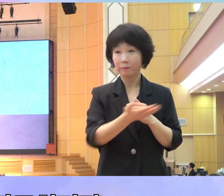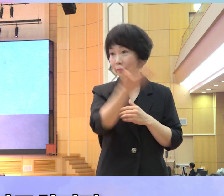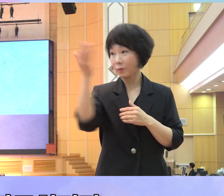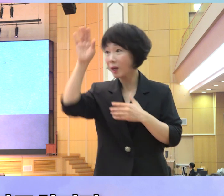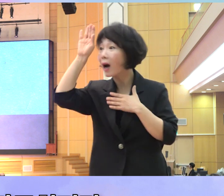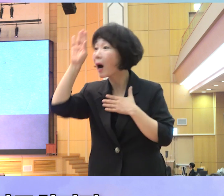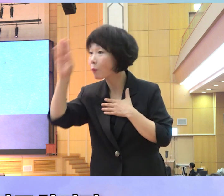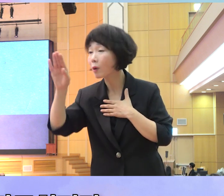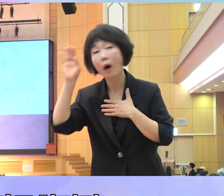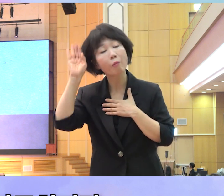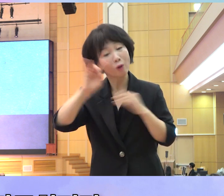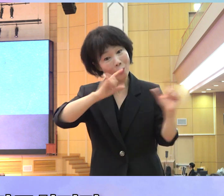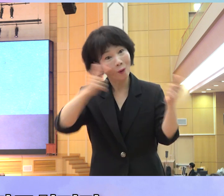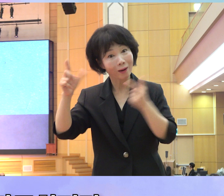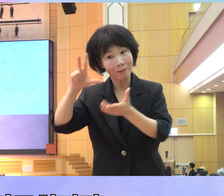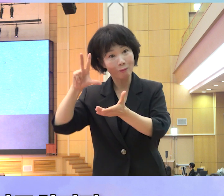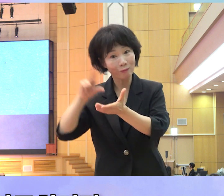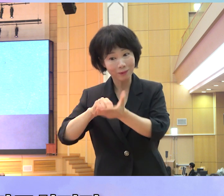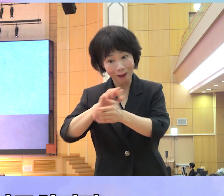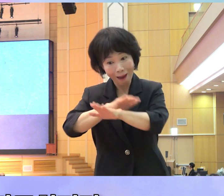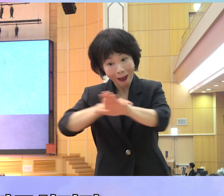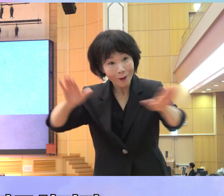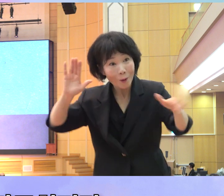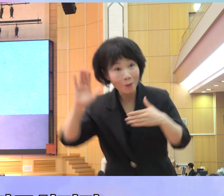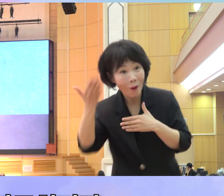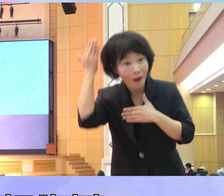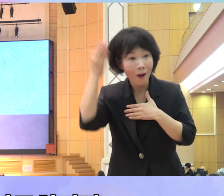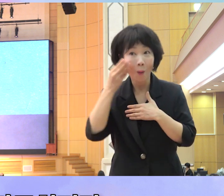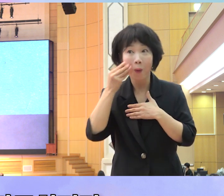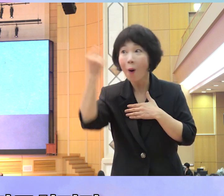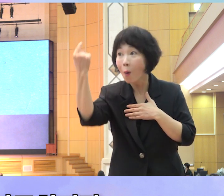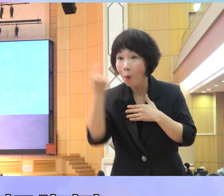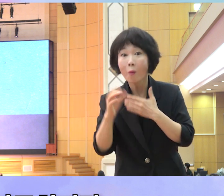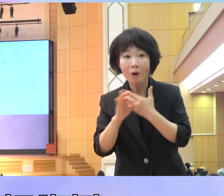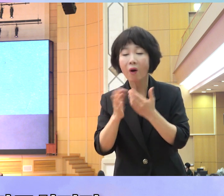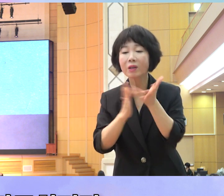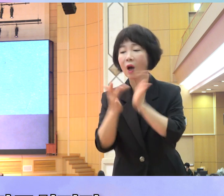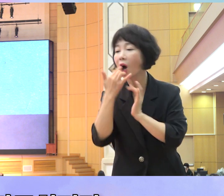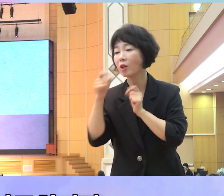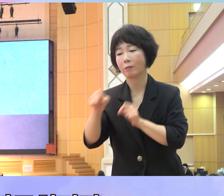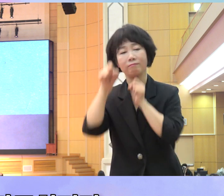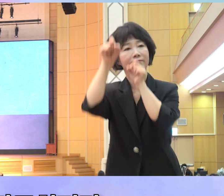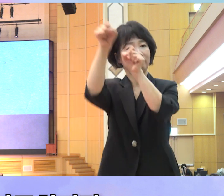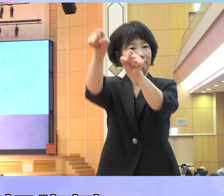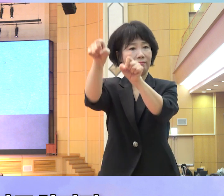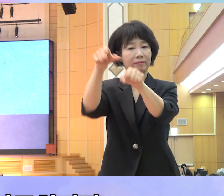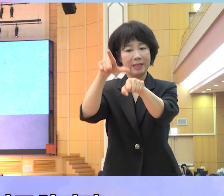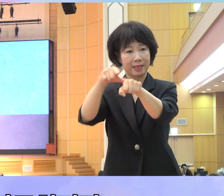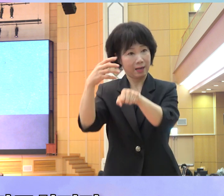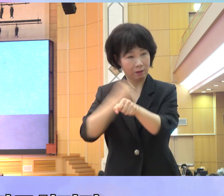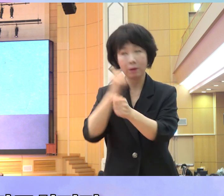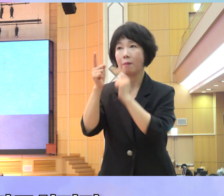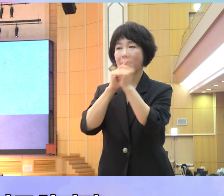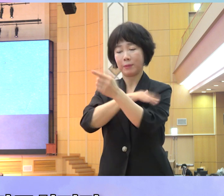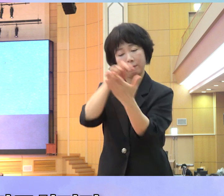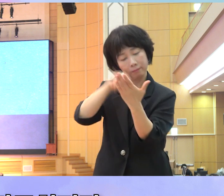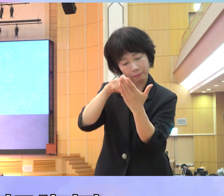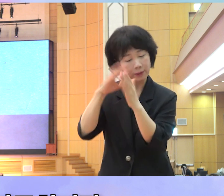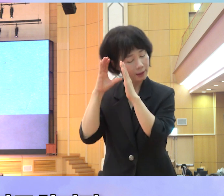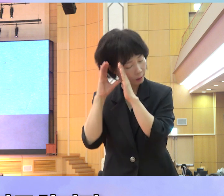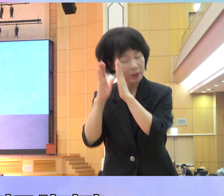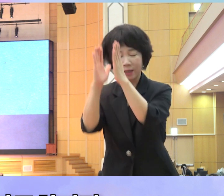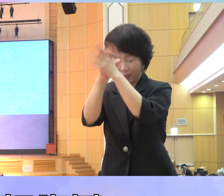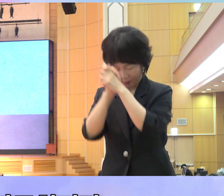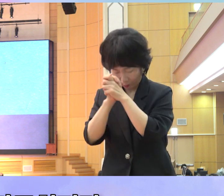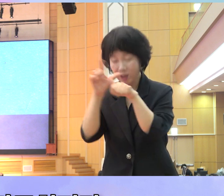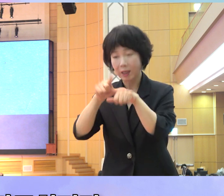그런 여러 가지 일들이 있으셨을 때 예수님처럼 반드시 시간을 내서 말씀 묵상하고